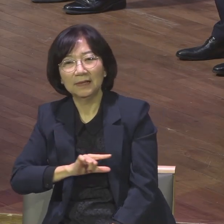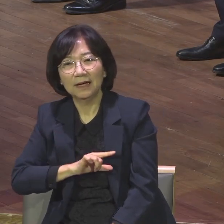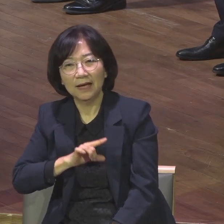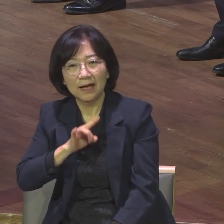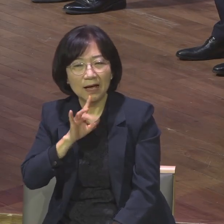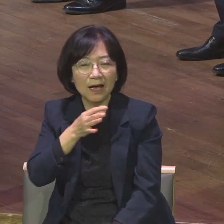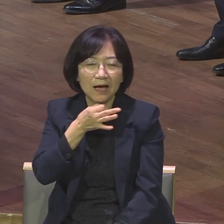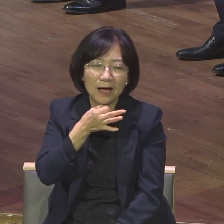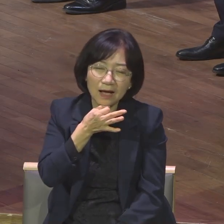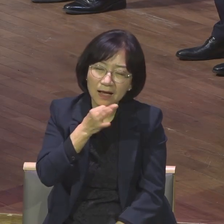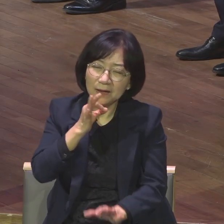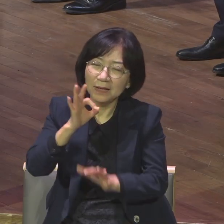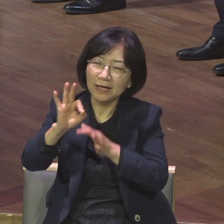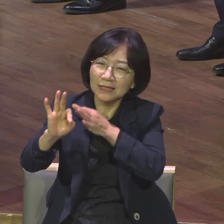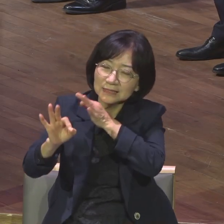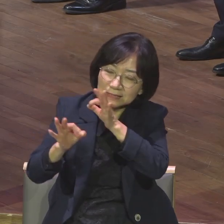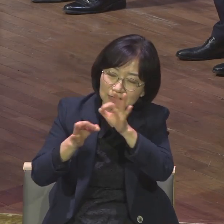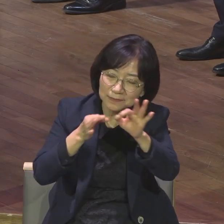이름만